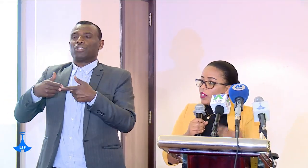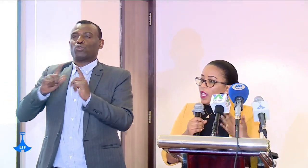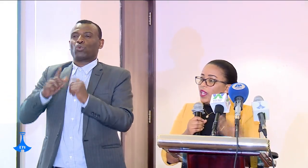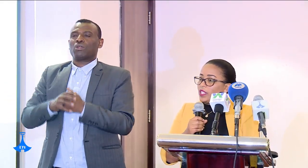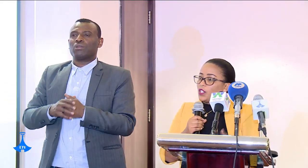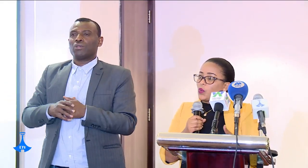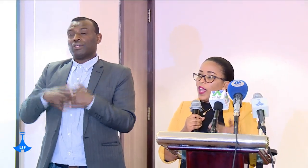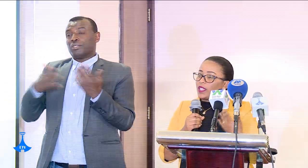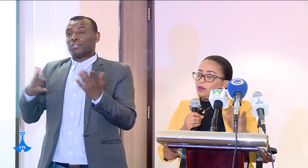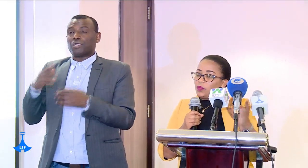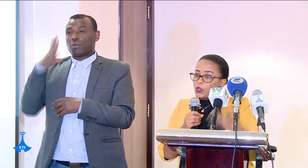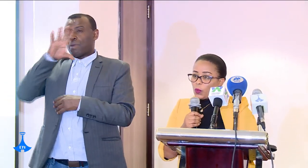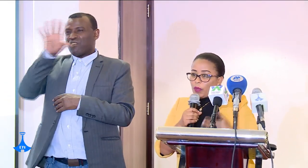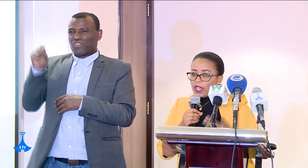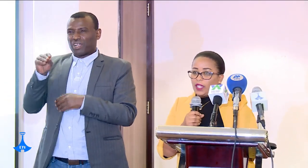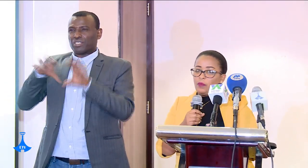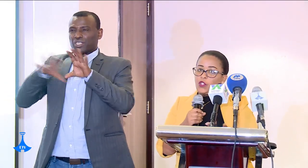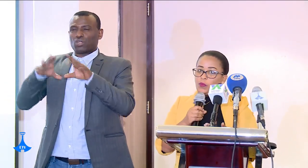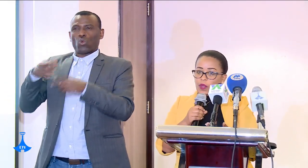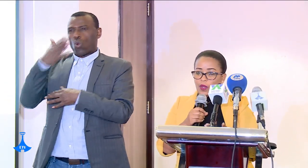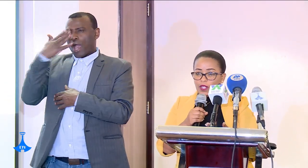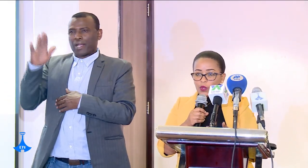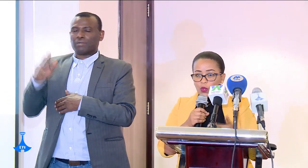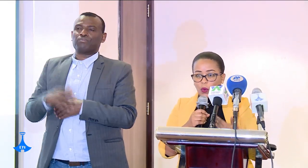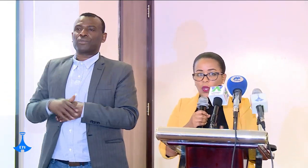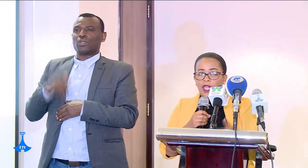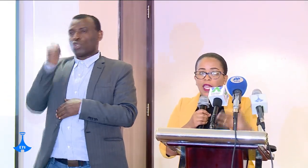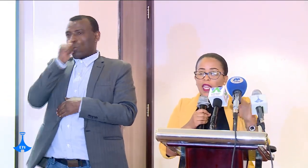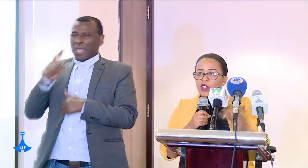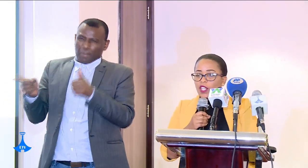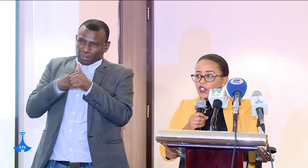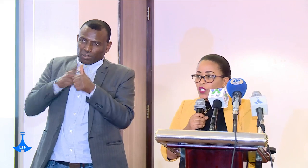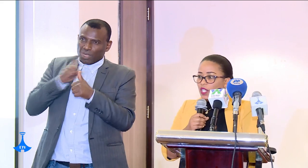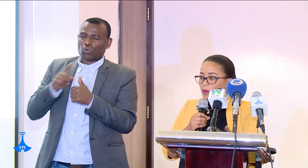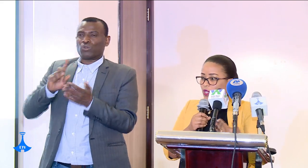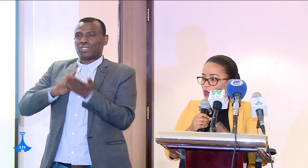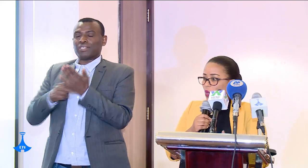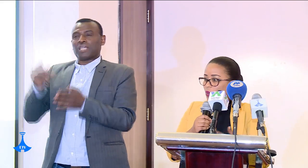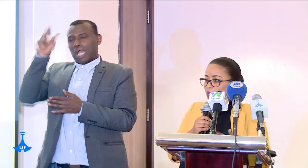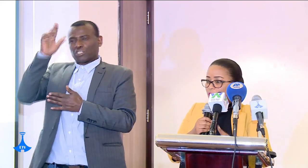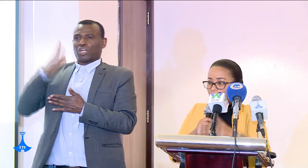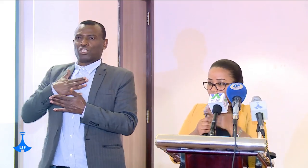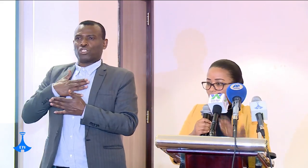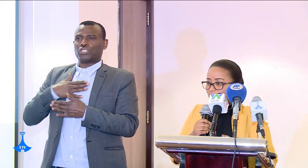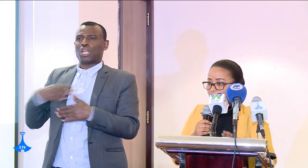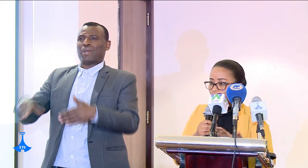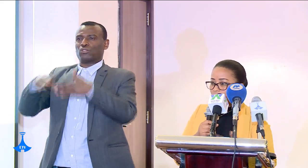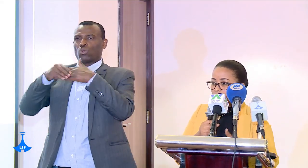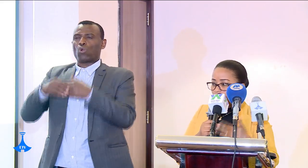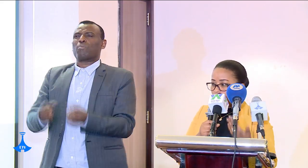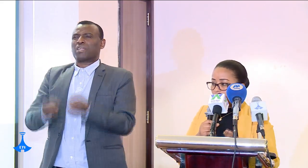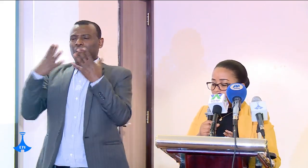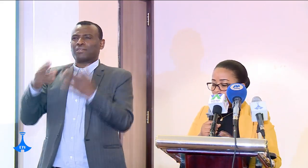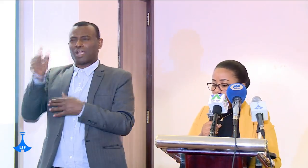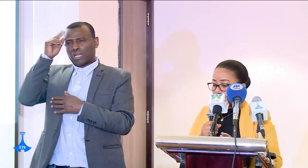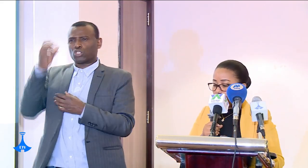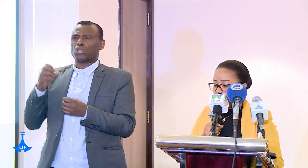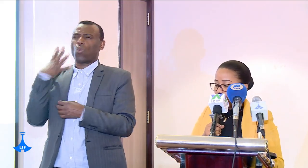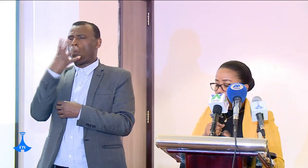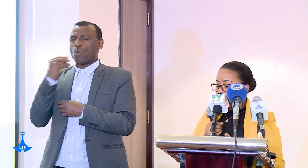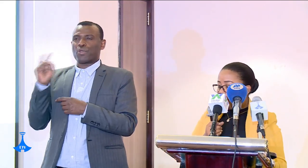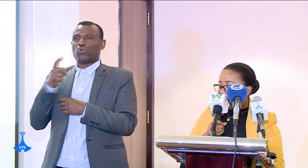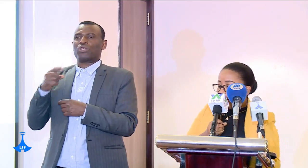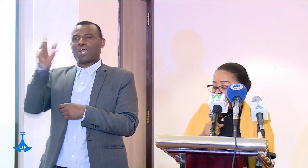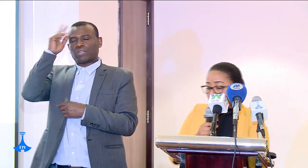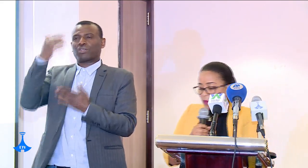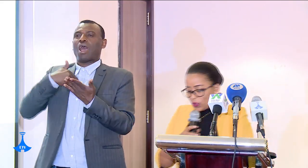غري أفريقا لا يتدرب وياكم إثيوبيا يمجمعون إيش هو كالترال شن اللي ما استوىك بركاتا كالتر وبيونه كالترال